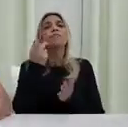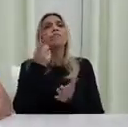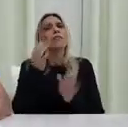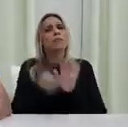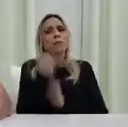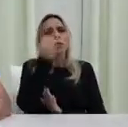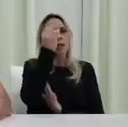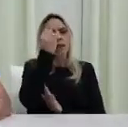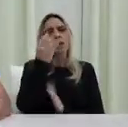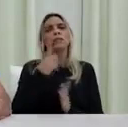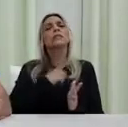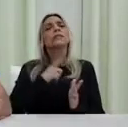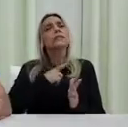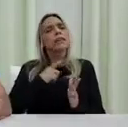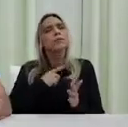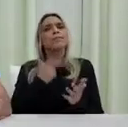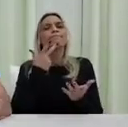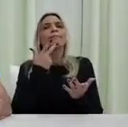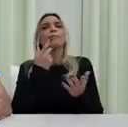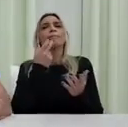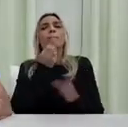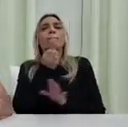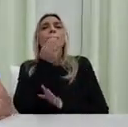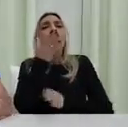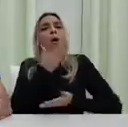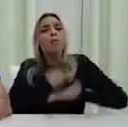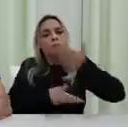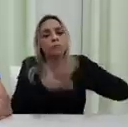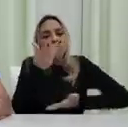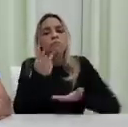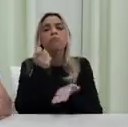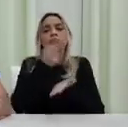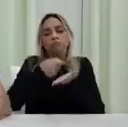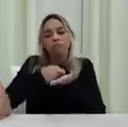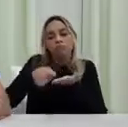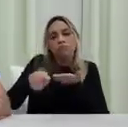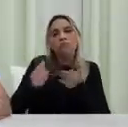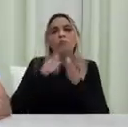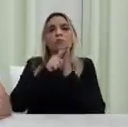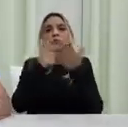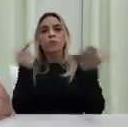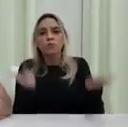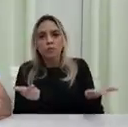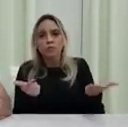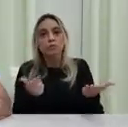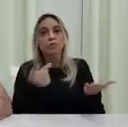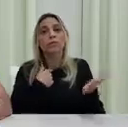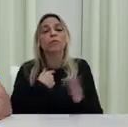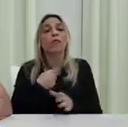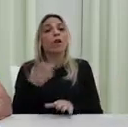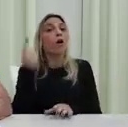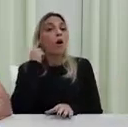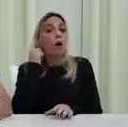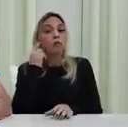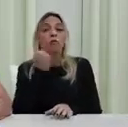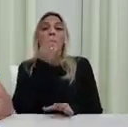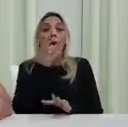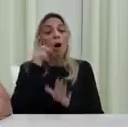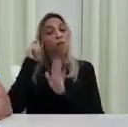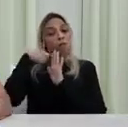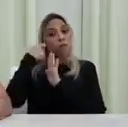que temos boas imagens, boas escritas nos jornais, bons áudios, bons